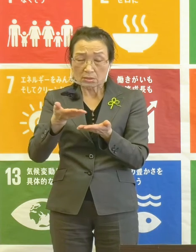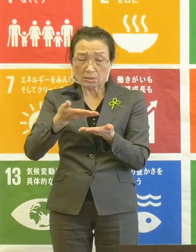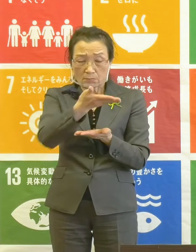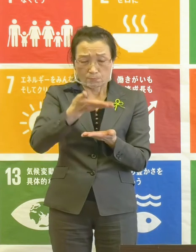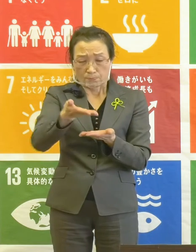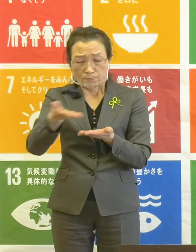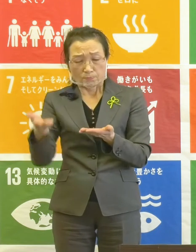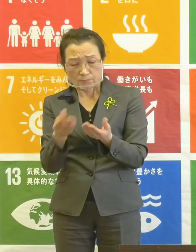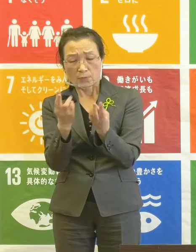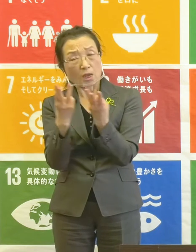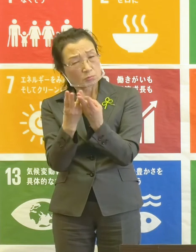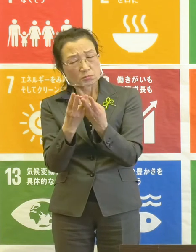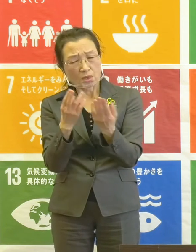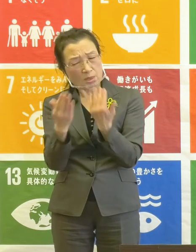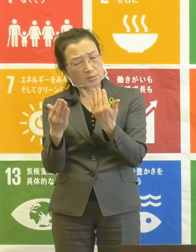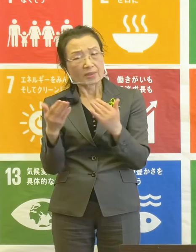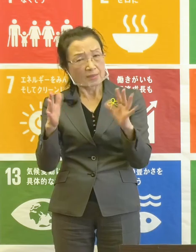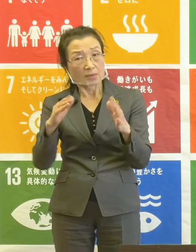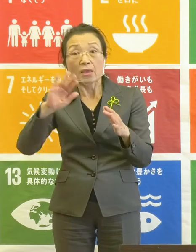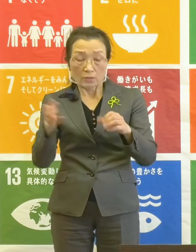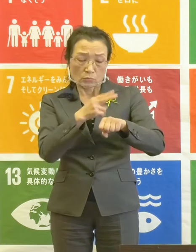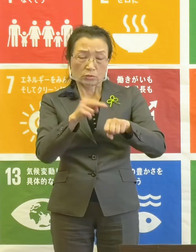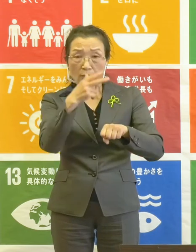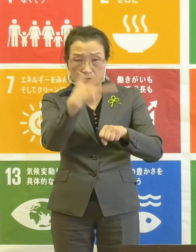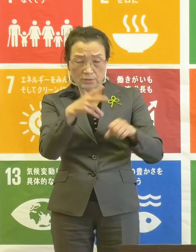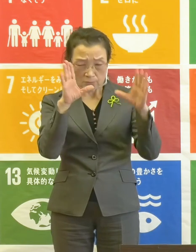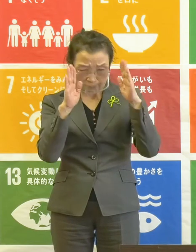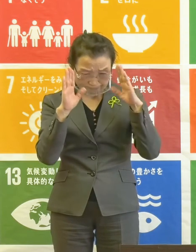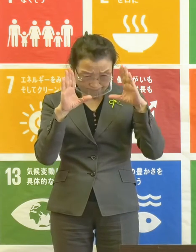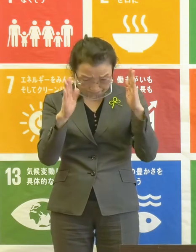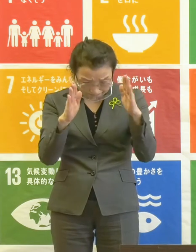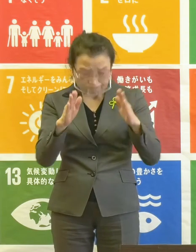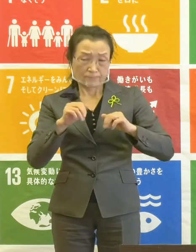ったわけではありませんが、本市としては万全の体制で臨んでまいります。